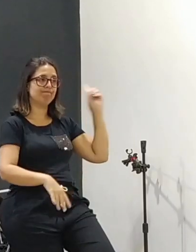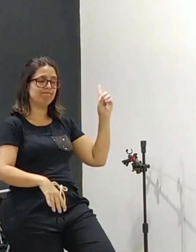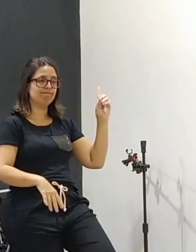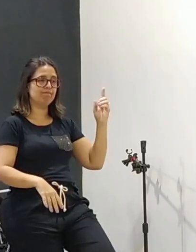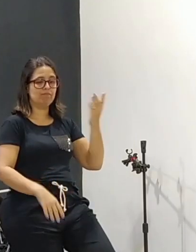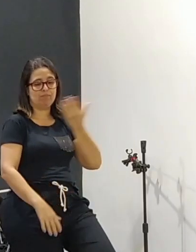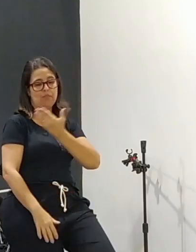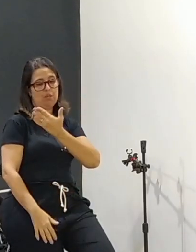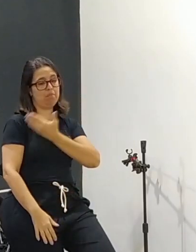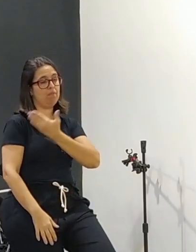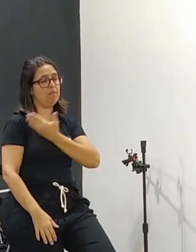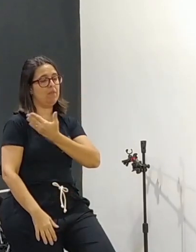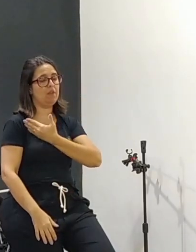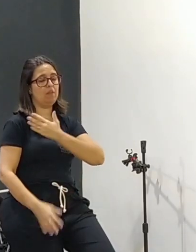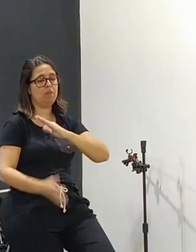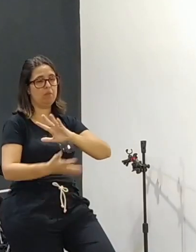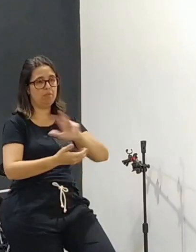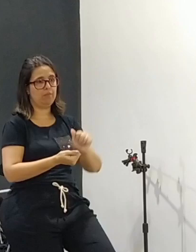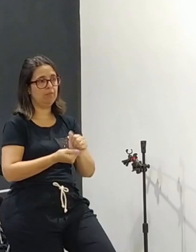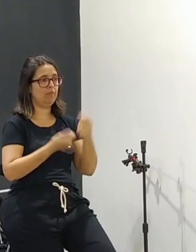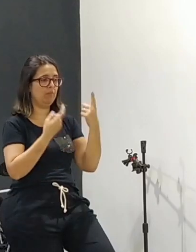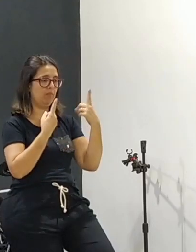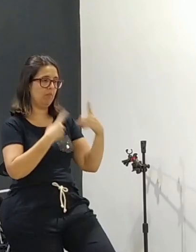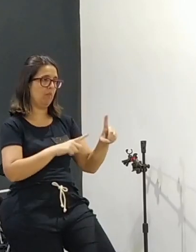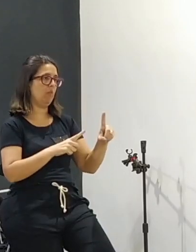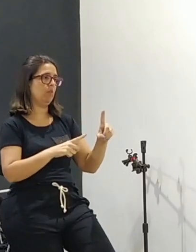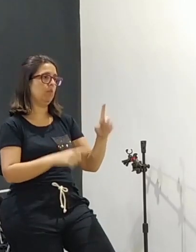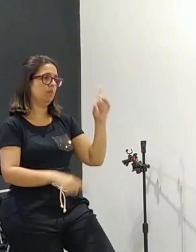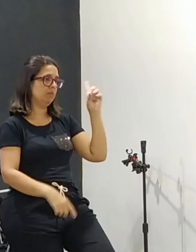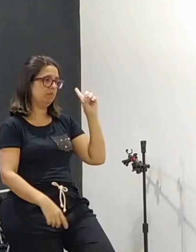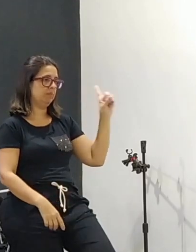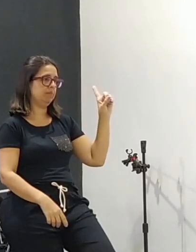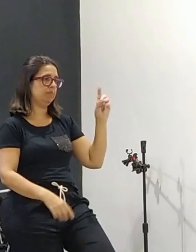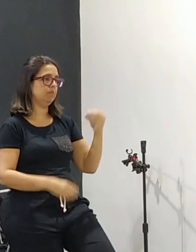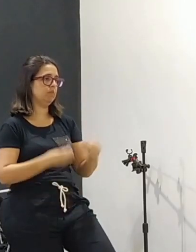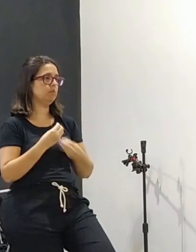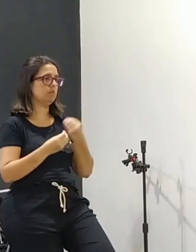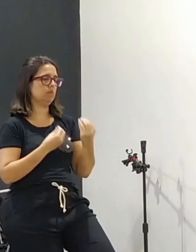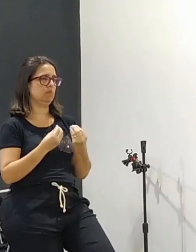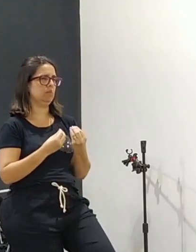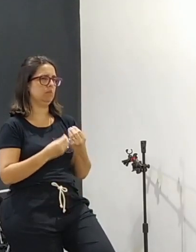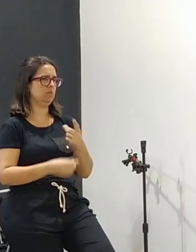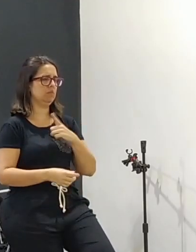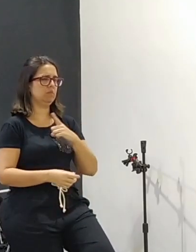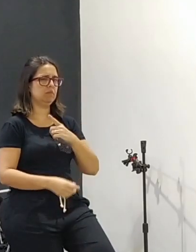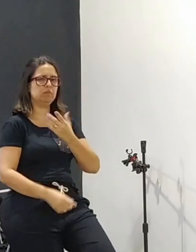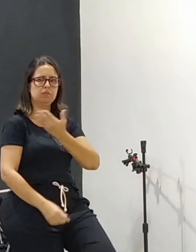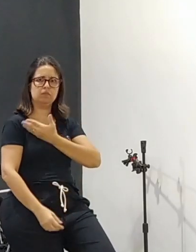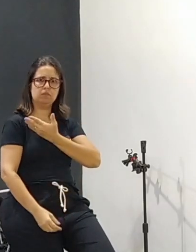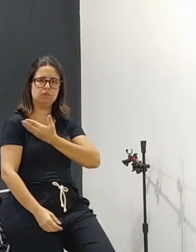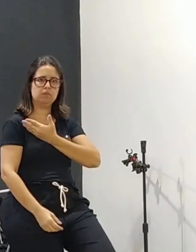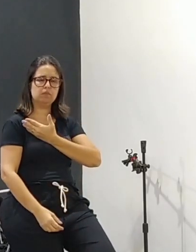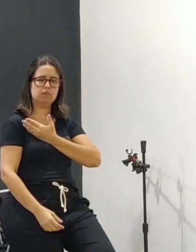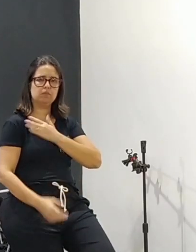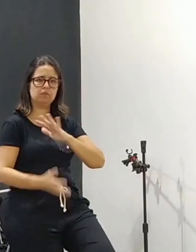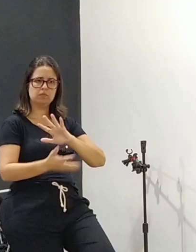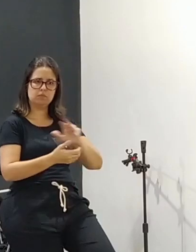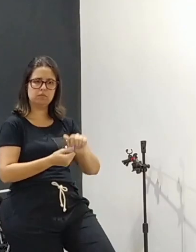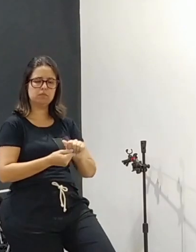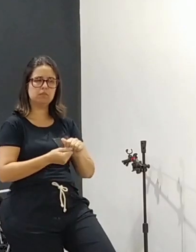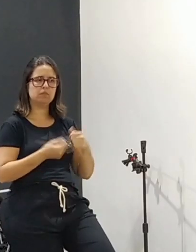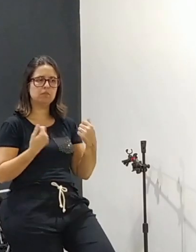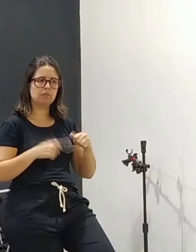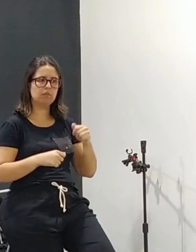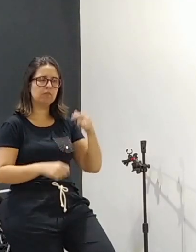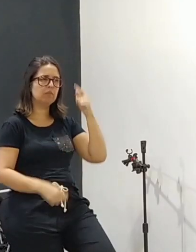mundo é inimizade com Deus, né? Como que eu posso ter amizade com o mundo? A gente tem que começar a pensar isso na